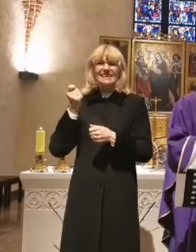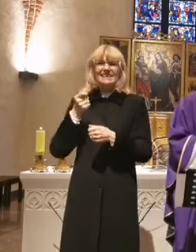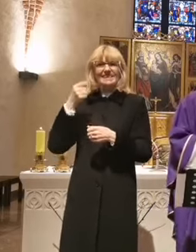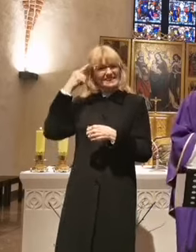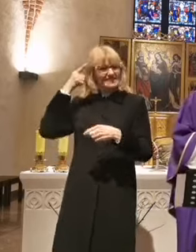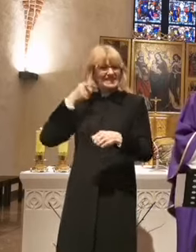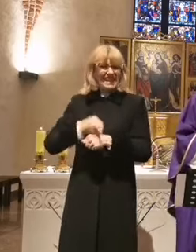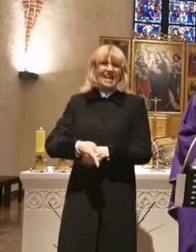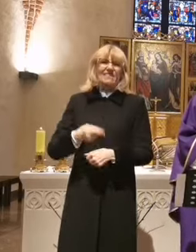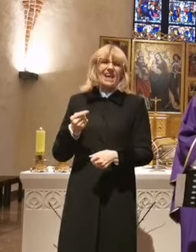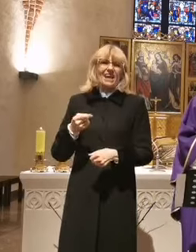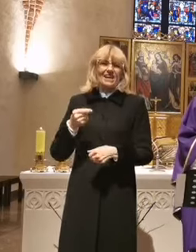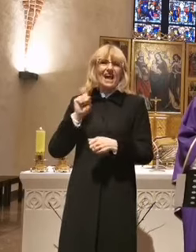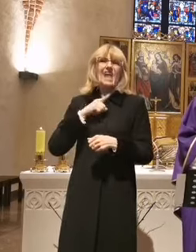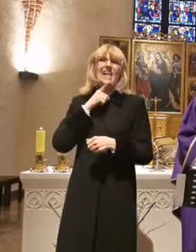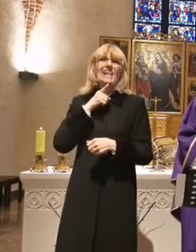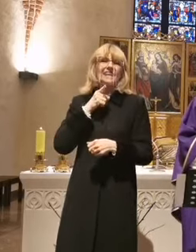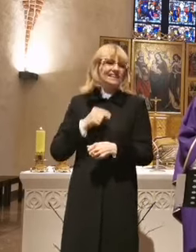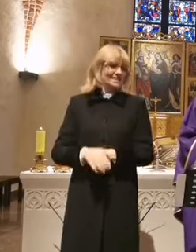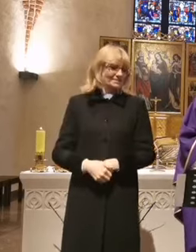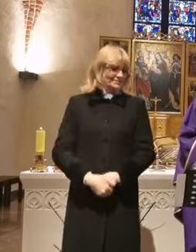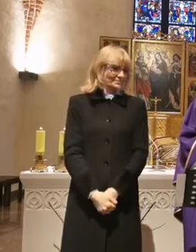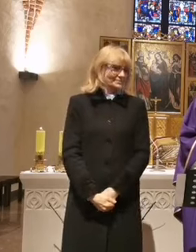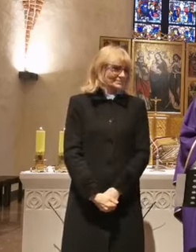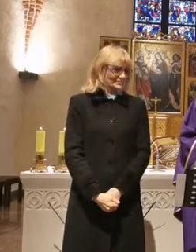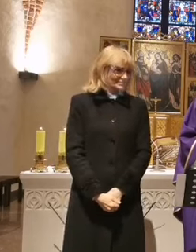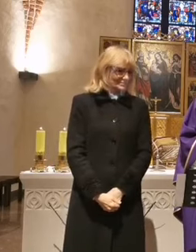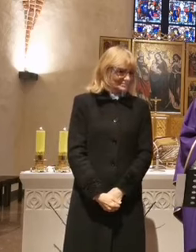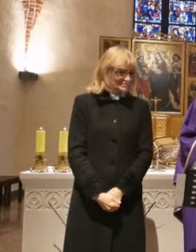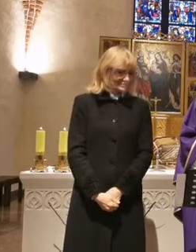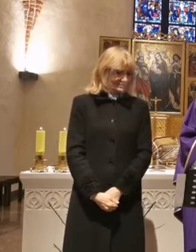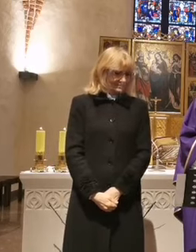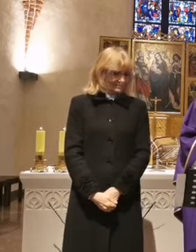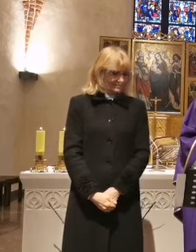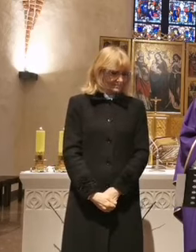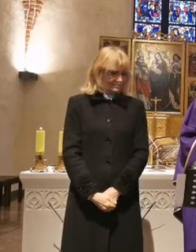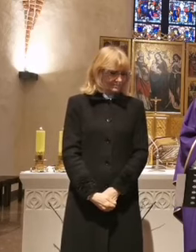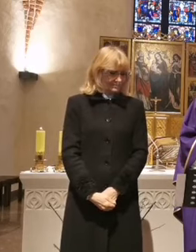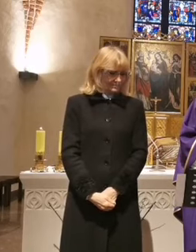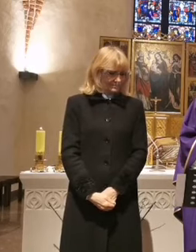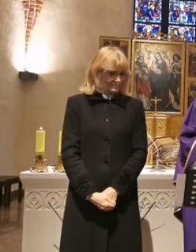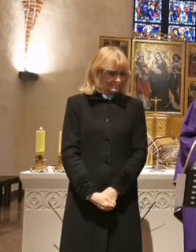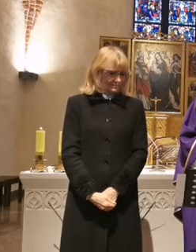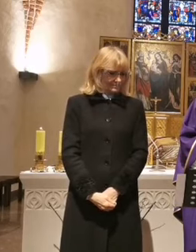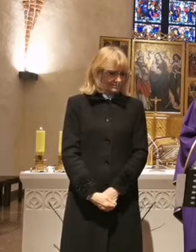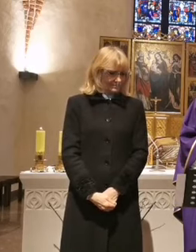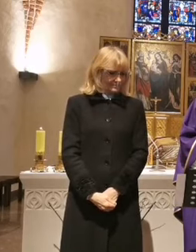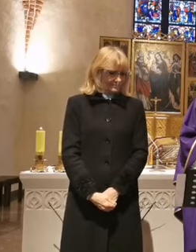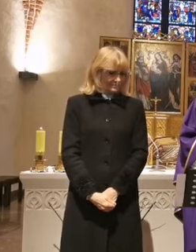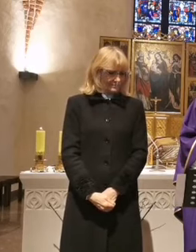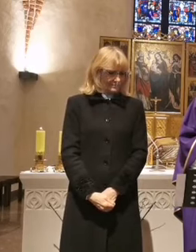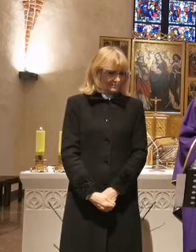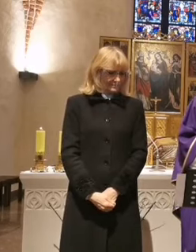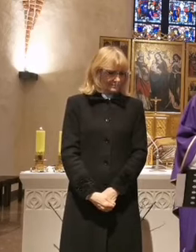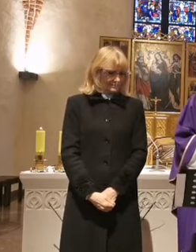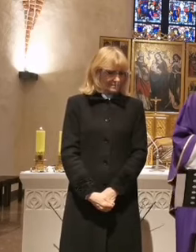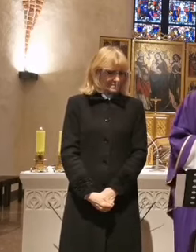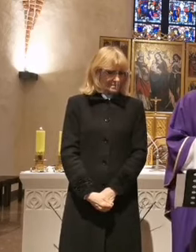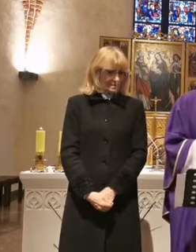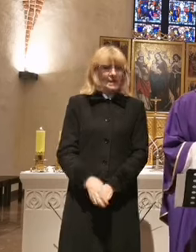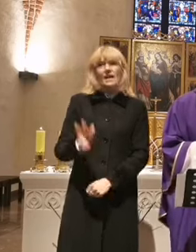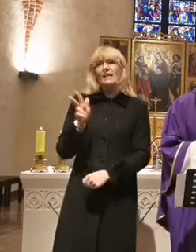zdradza religię. E di fronte a questo abuso della religione, i credenti non possono peccare.